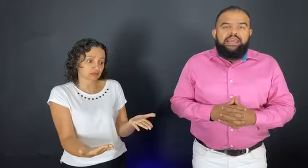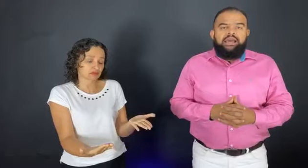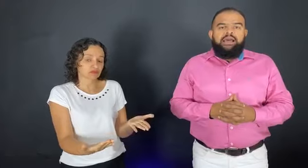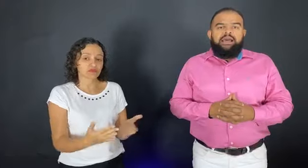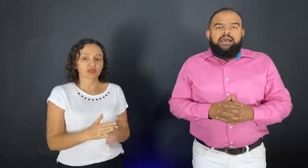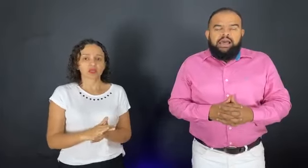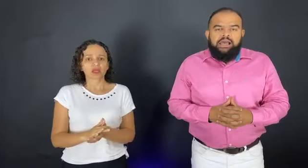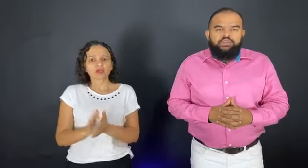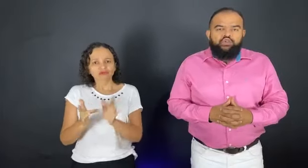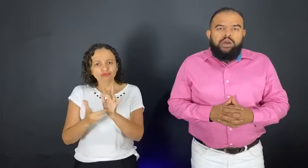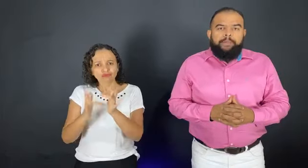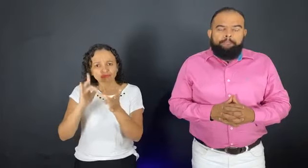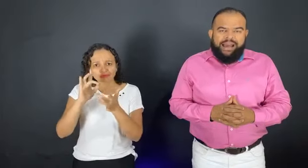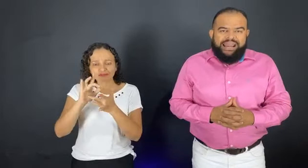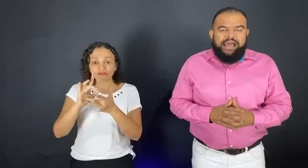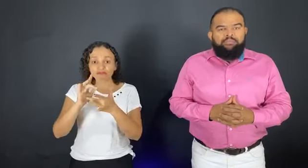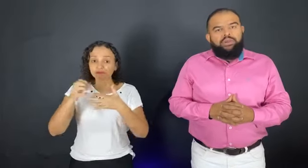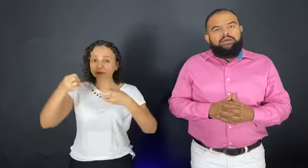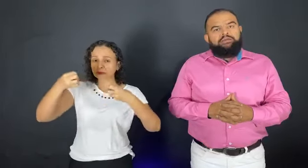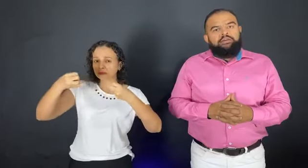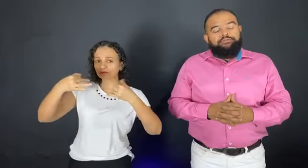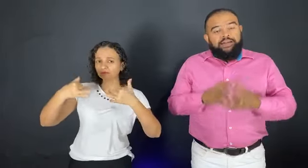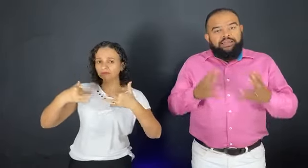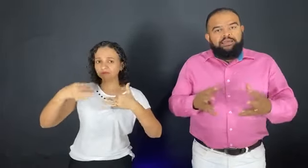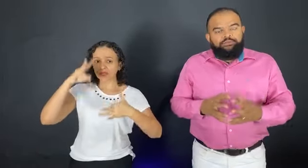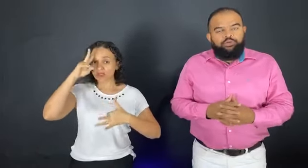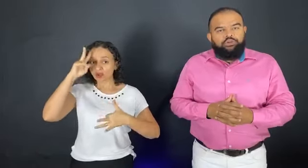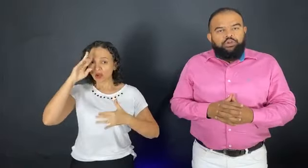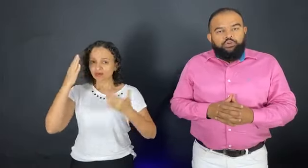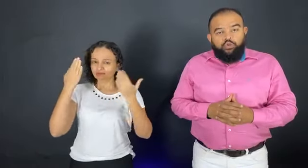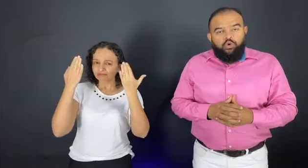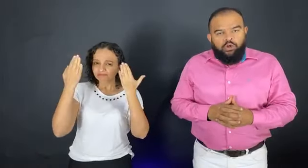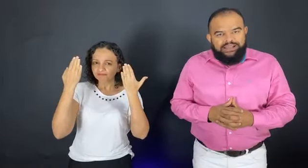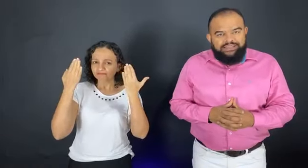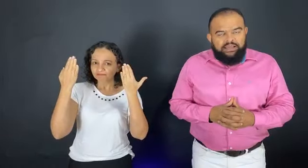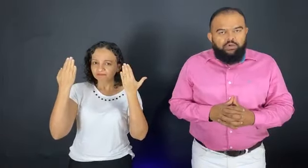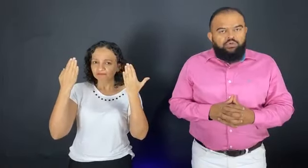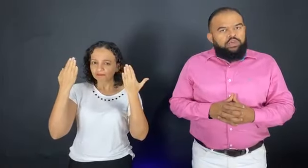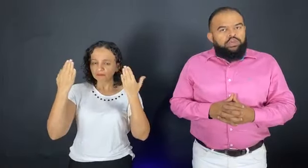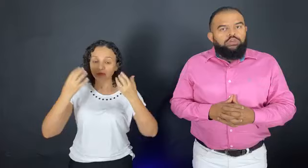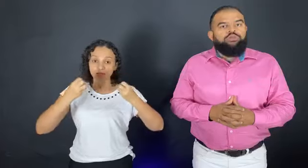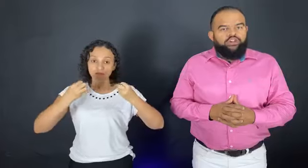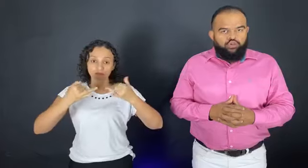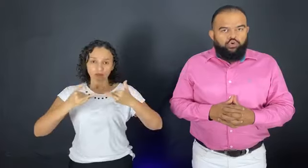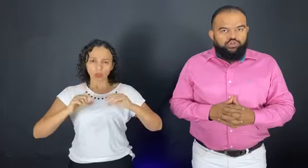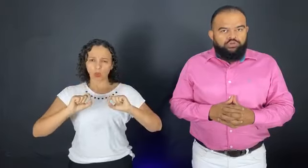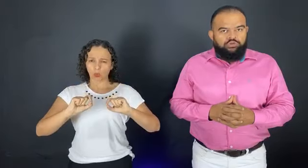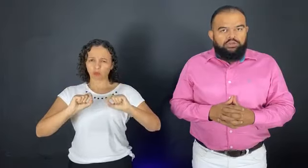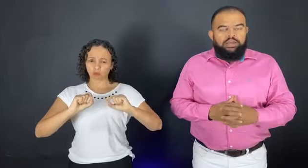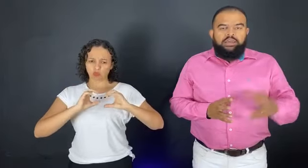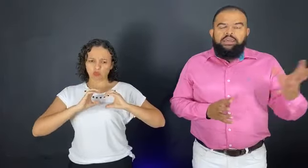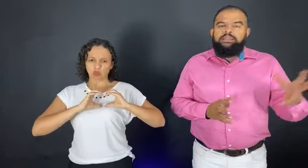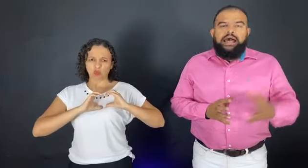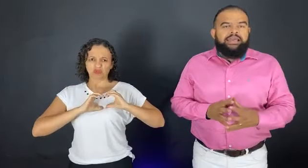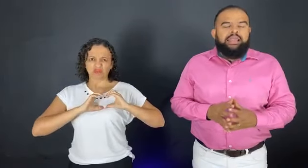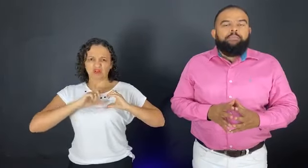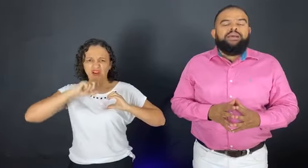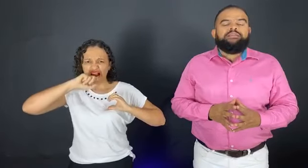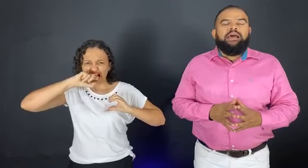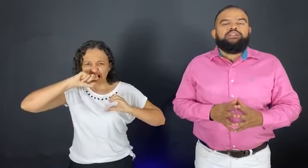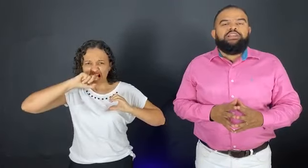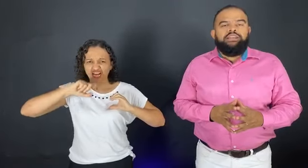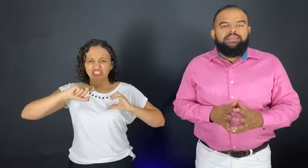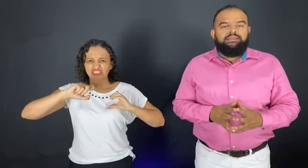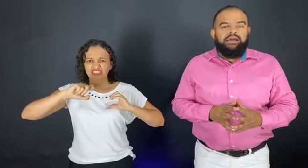Jesus encerra a sua parábola falando do coração invejoso. E dá